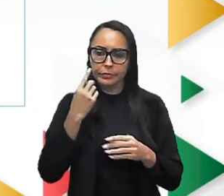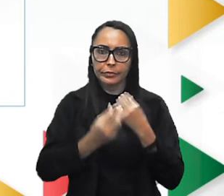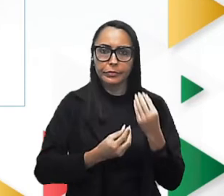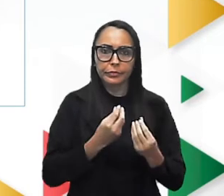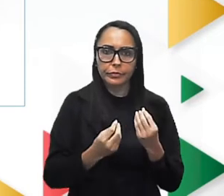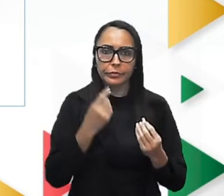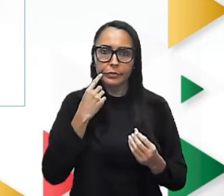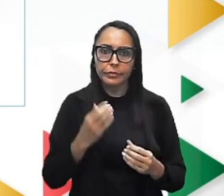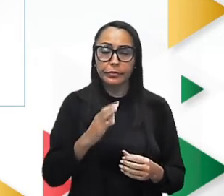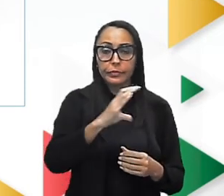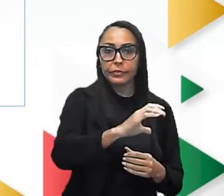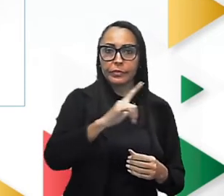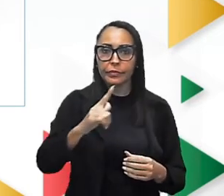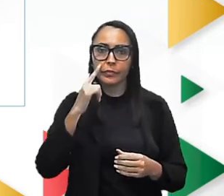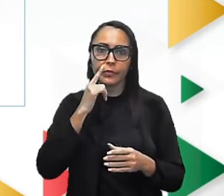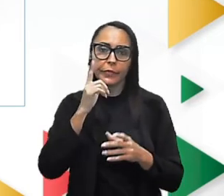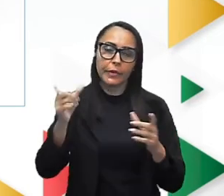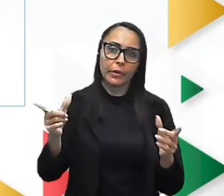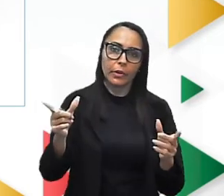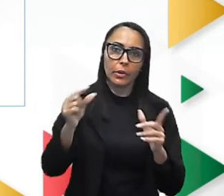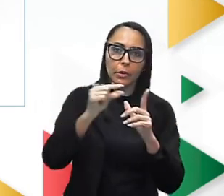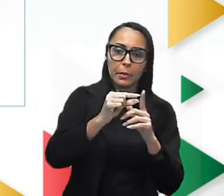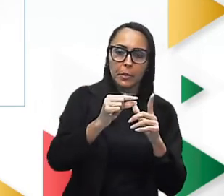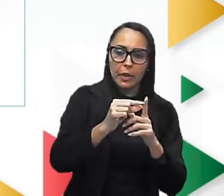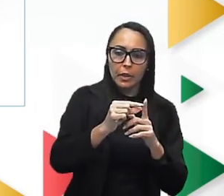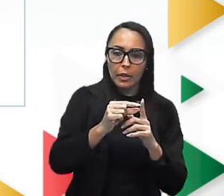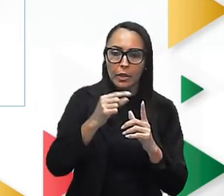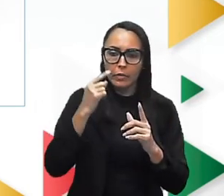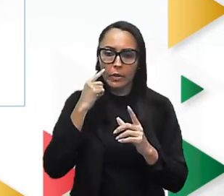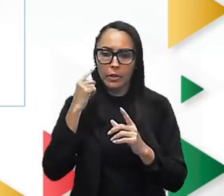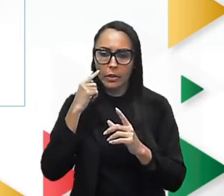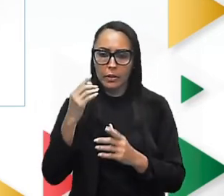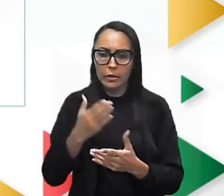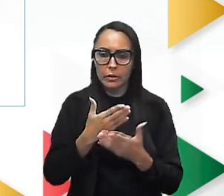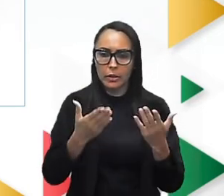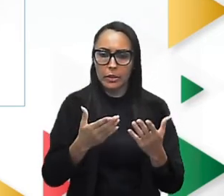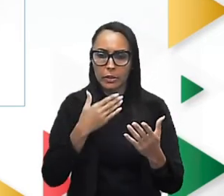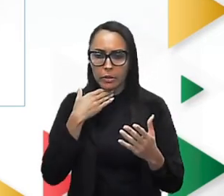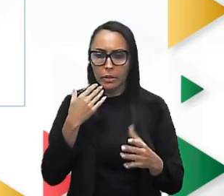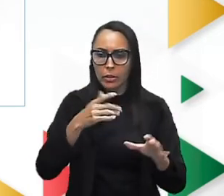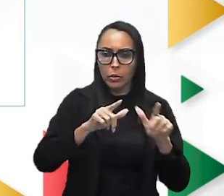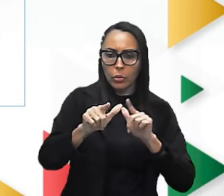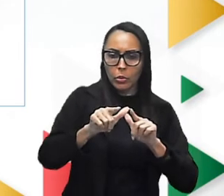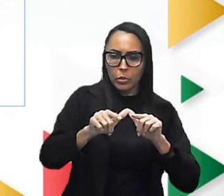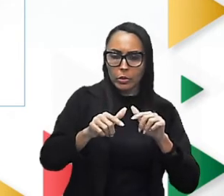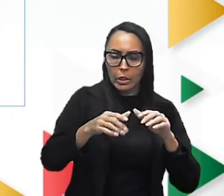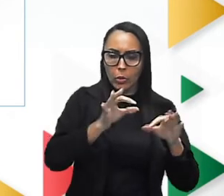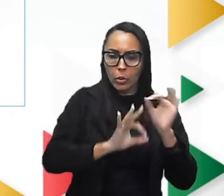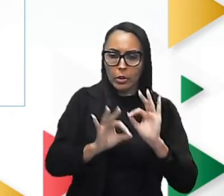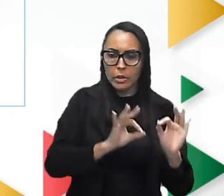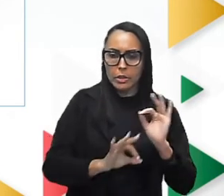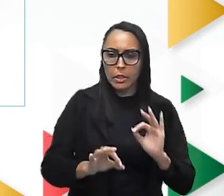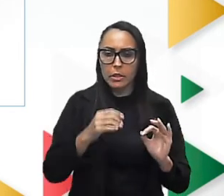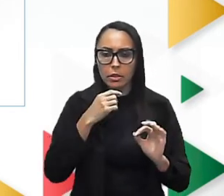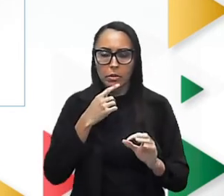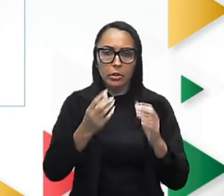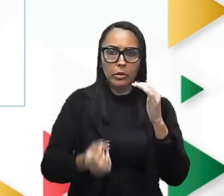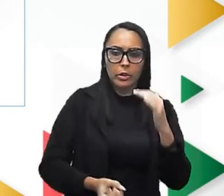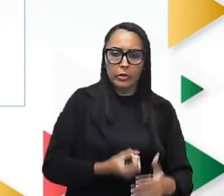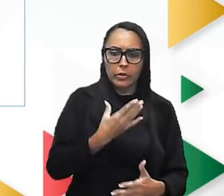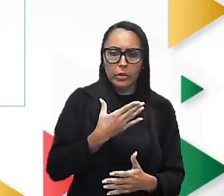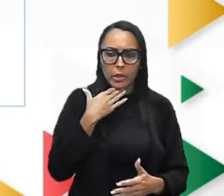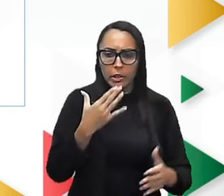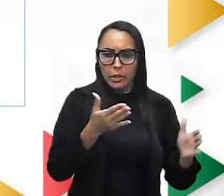classifica-se como palavra primitiva aquela cuja formação não teve origem a partir de outro